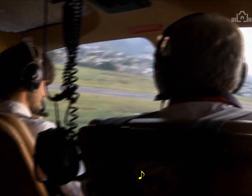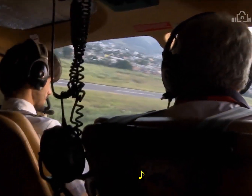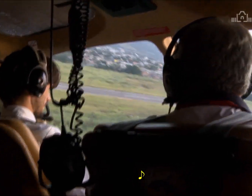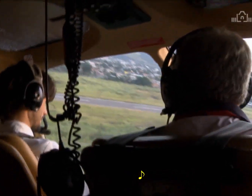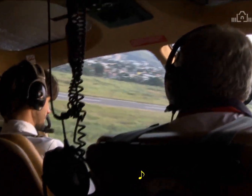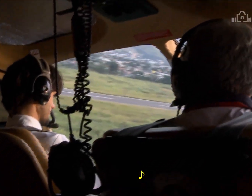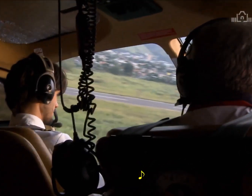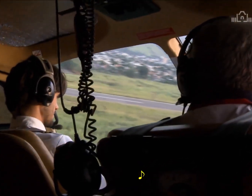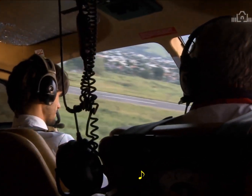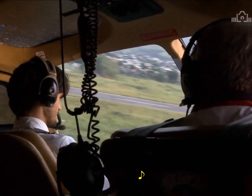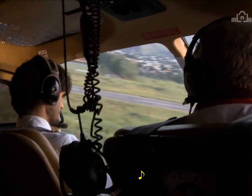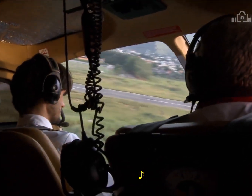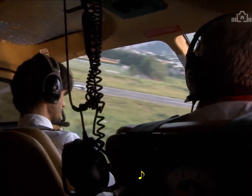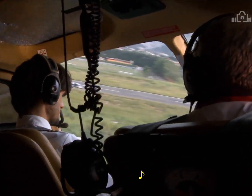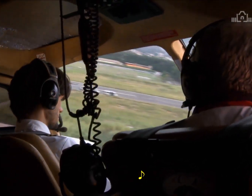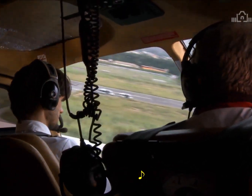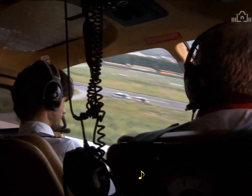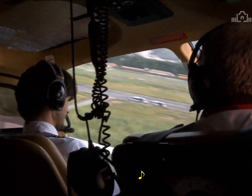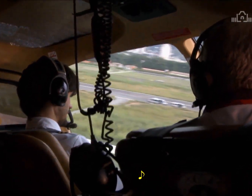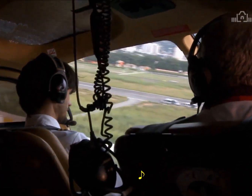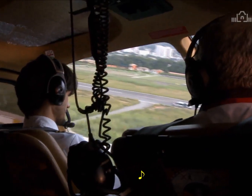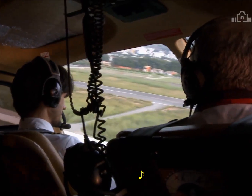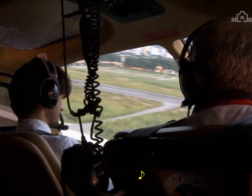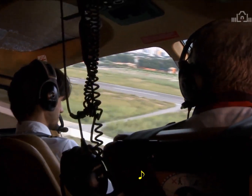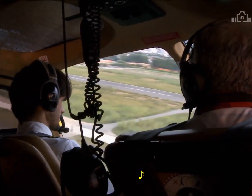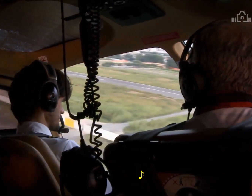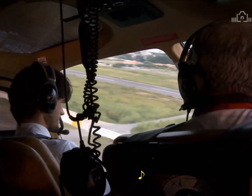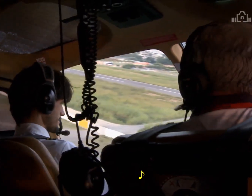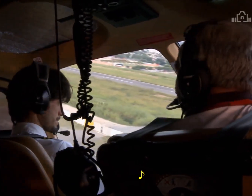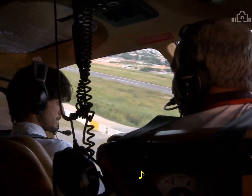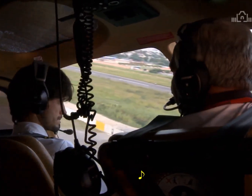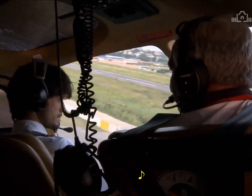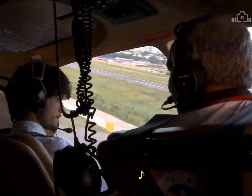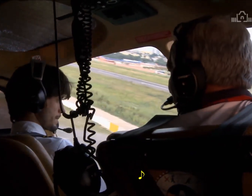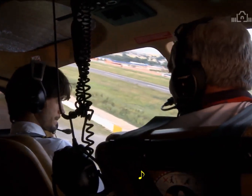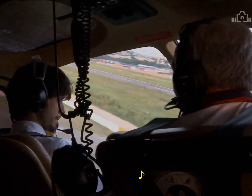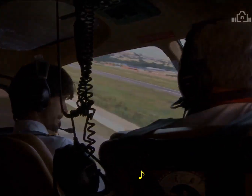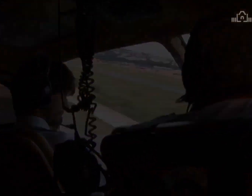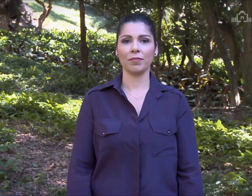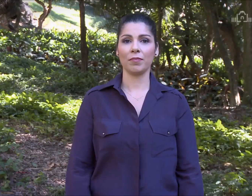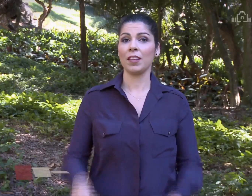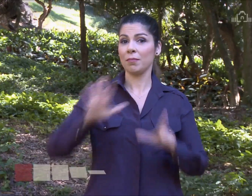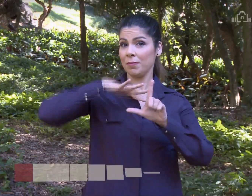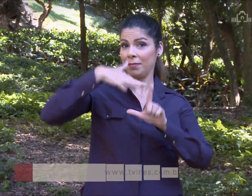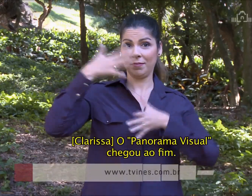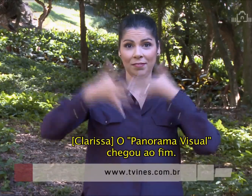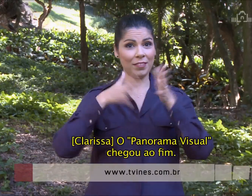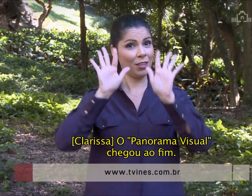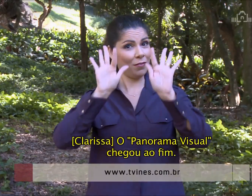Ele sempre quis ser piloto de avião e a surdez nunca atrapalhou seus planos.